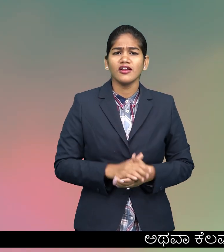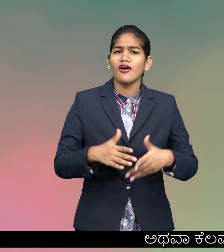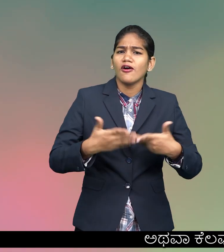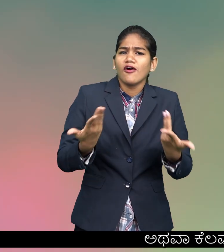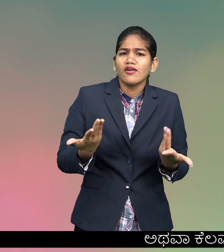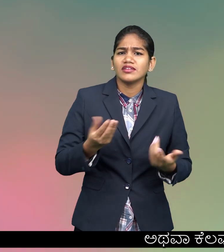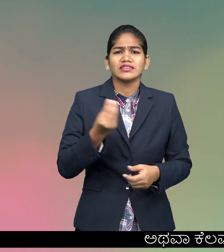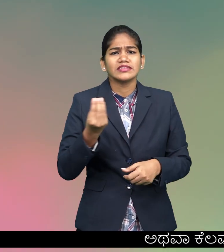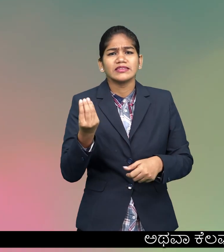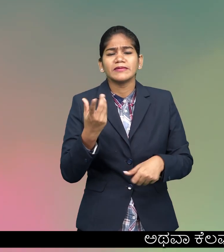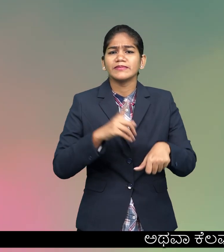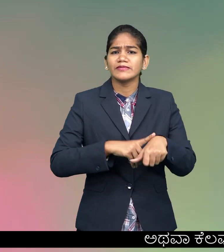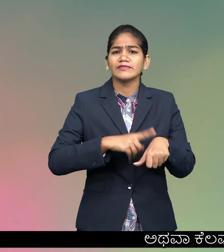ಕೆಲವೊಮ್ಮೆ ಮಳೆಯಾಗಿರುತ್ತದೆ.